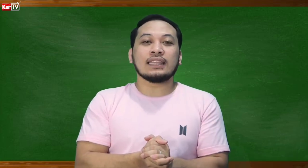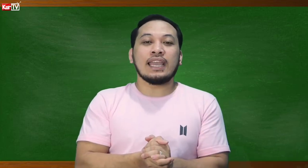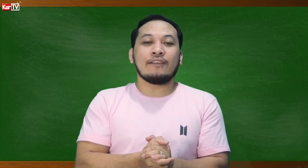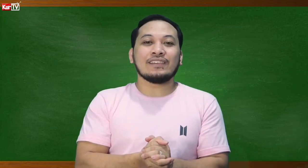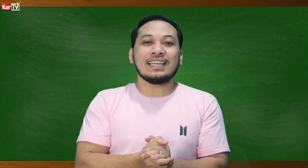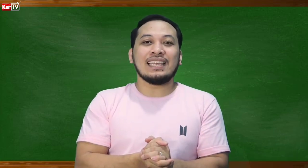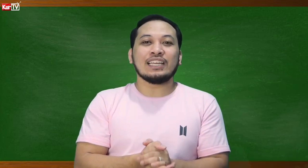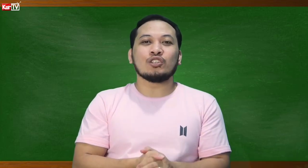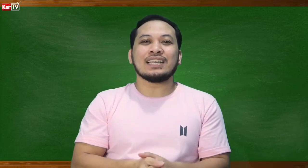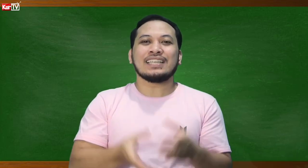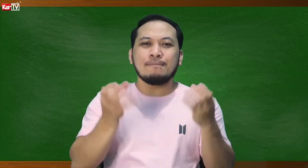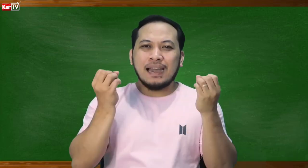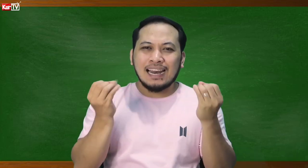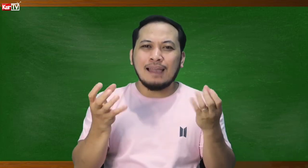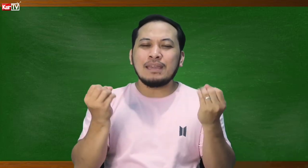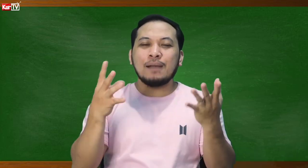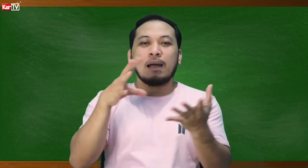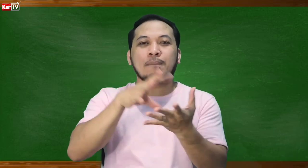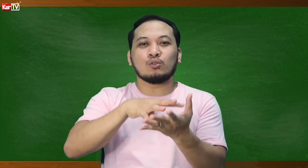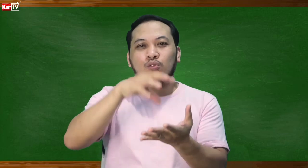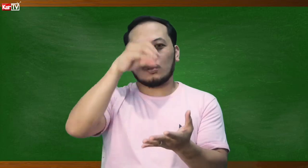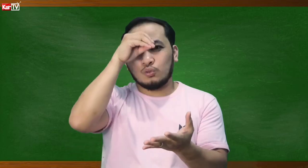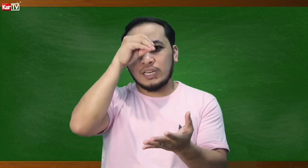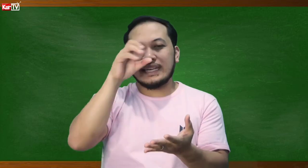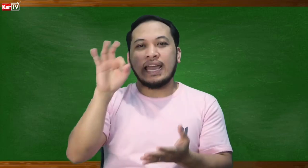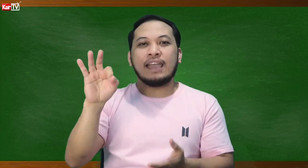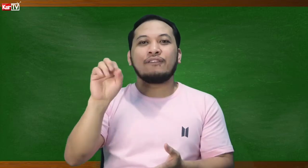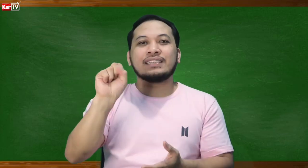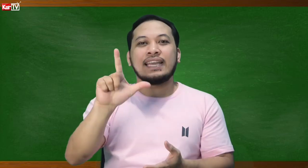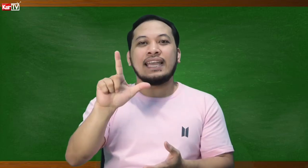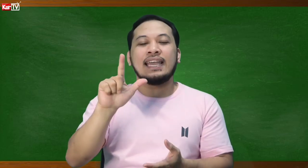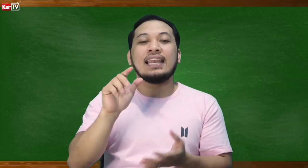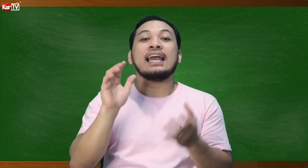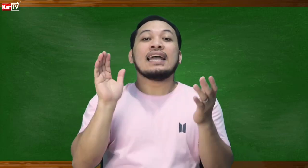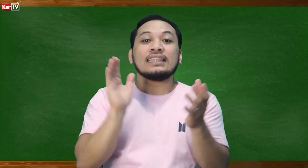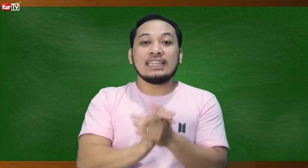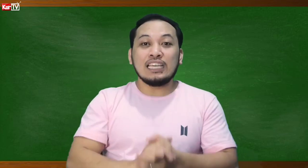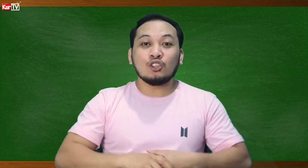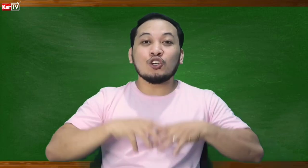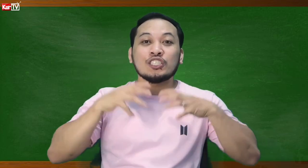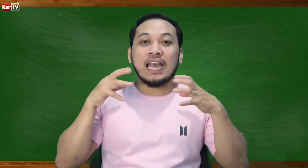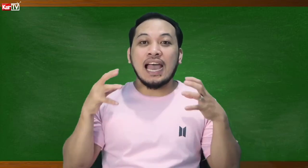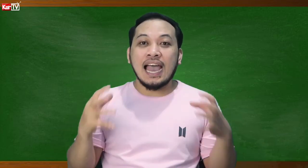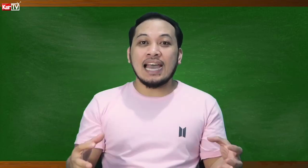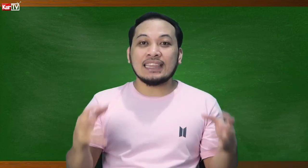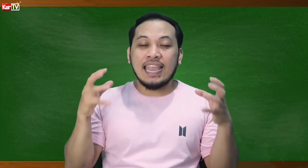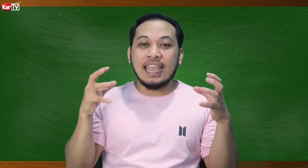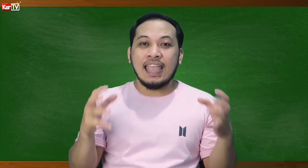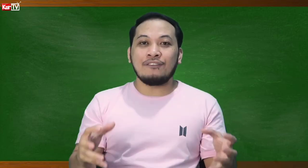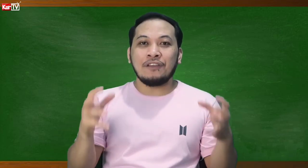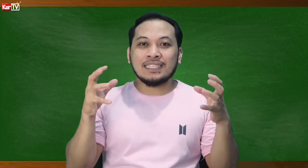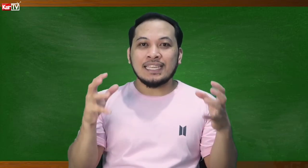ating FSL lesson kasi marami ka pang matututunan na FSL dito sa ating